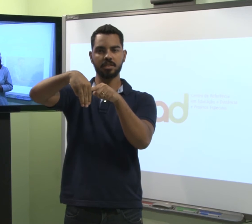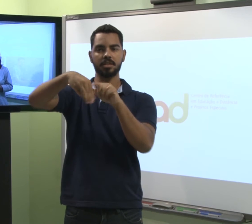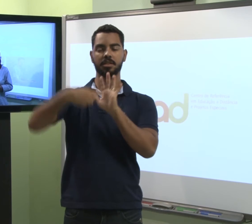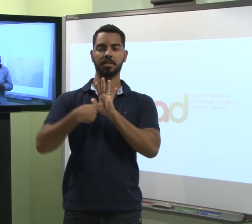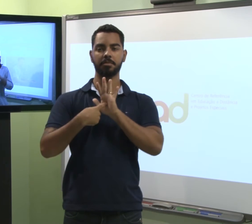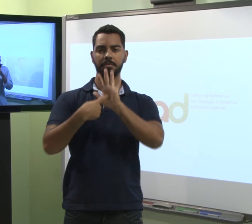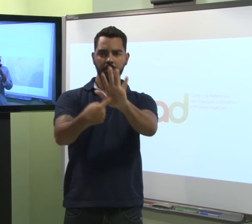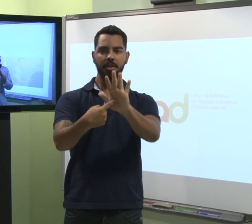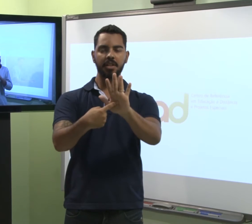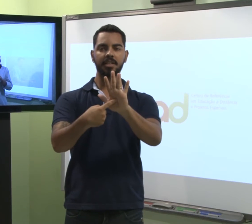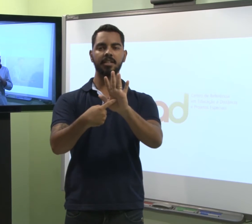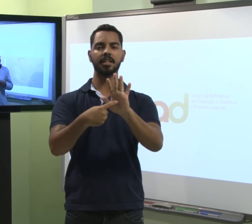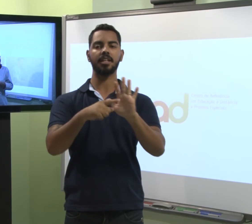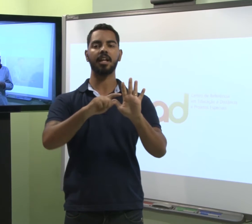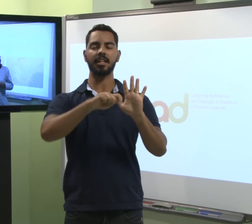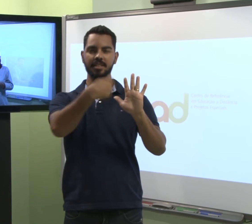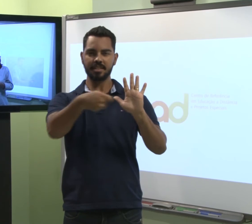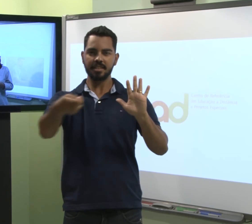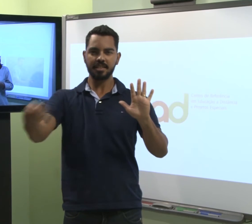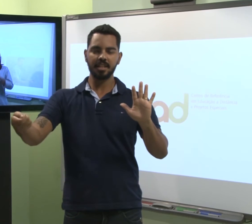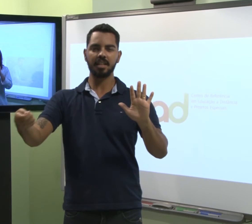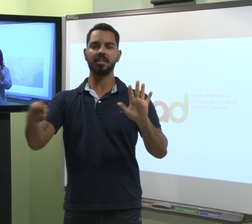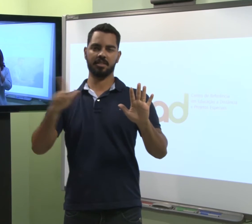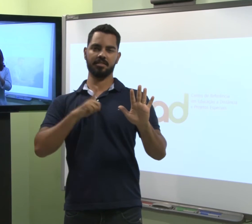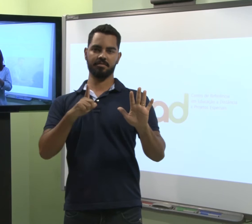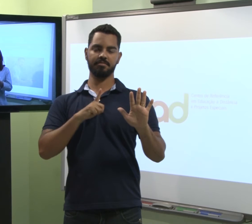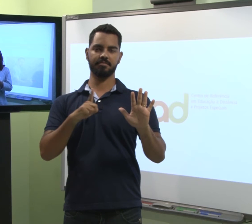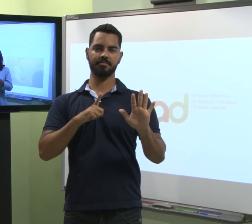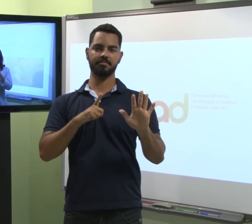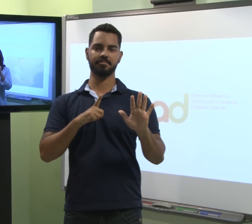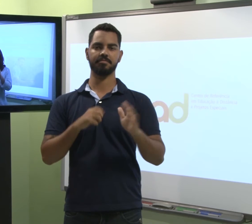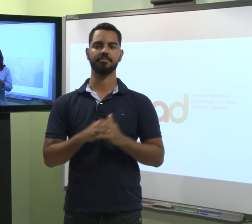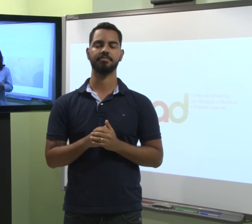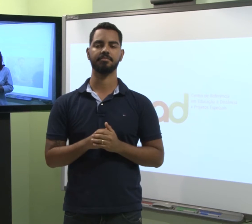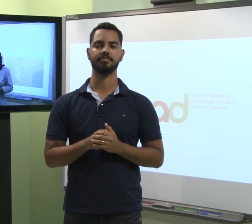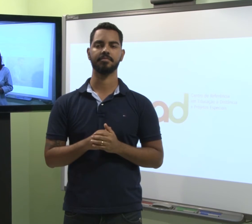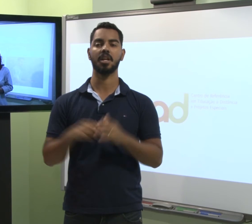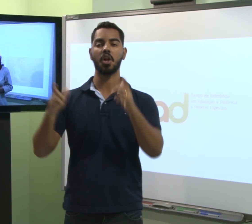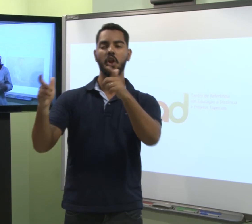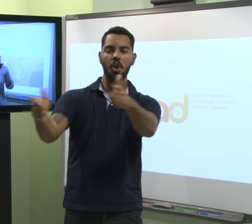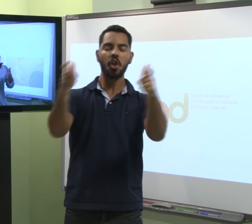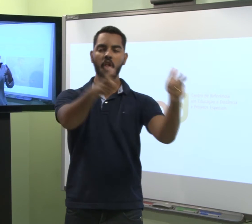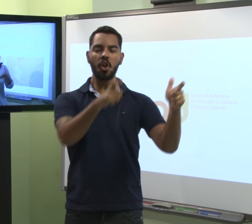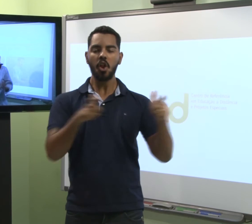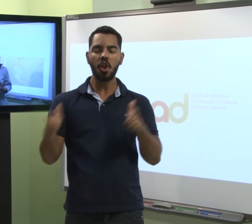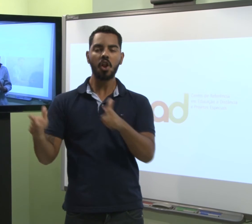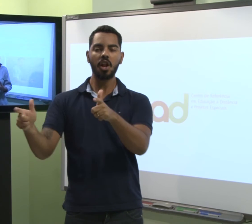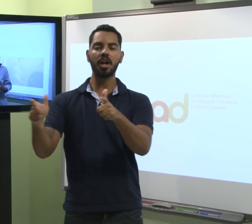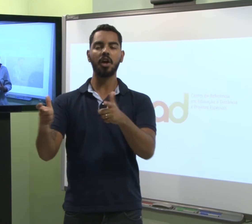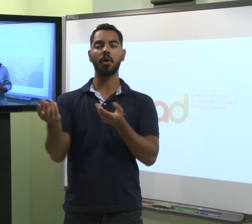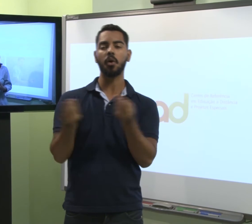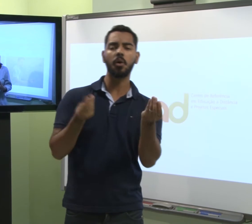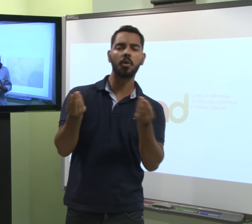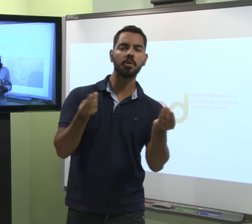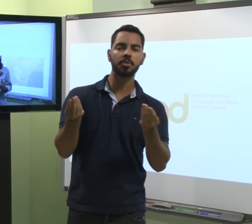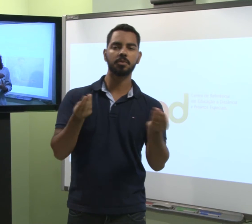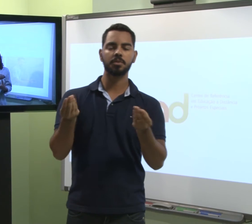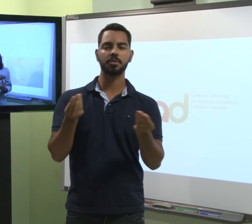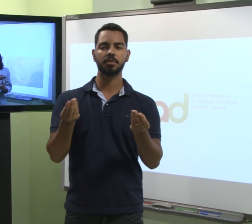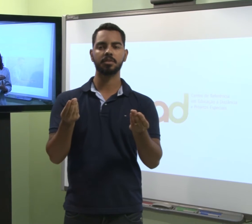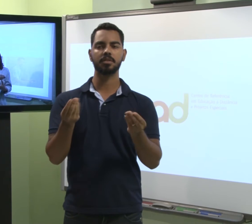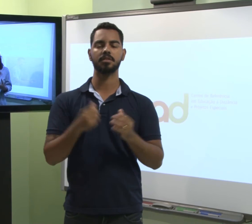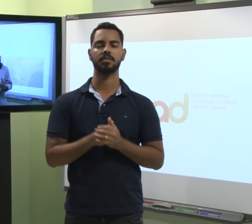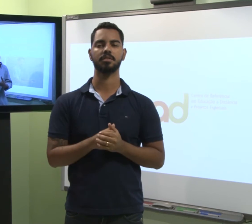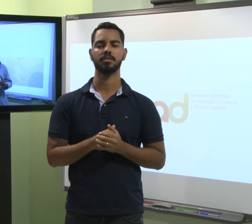ação, sendo ainda esse tipo de verbo capaz de indicar a localização no espaço topográfico, desde o ponto